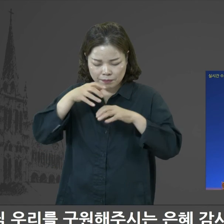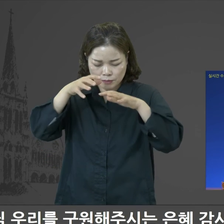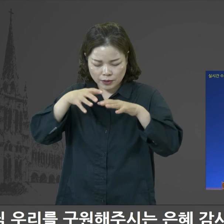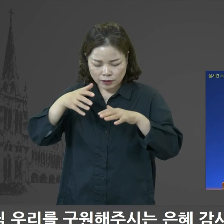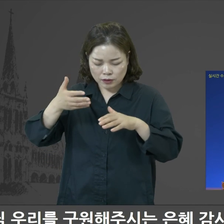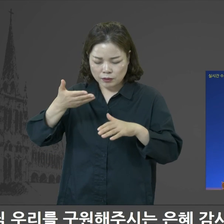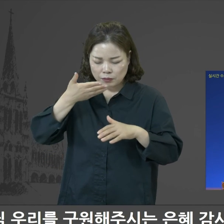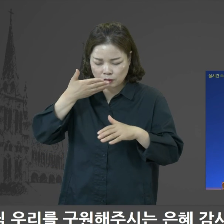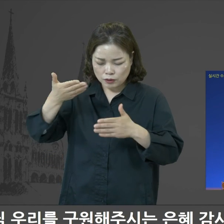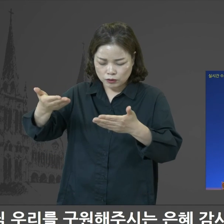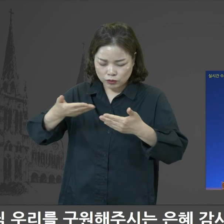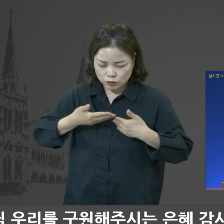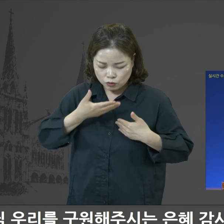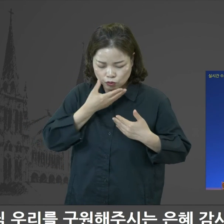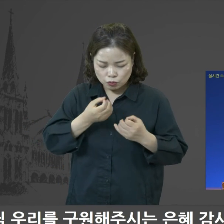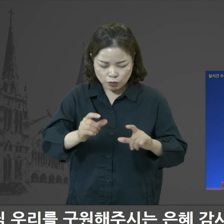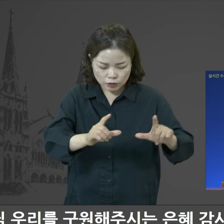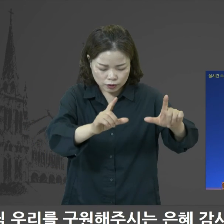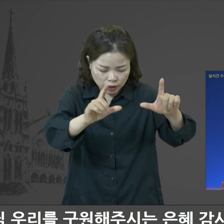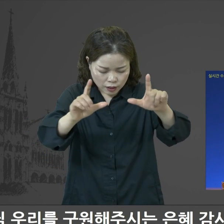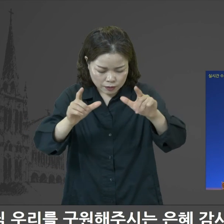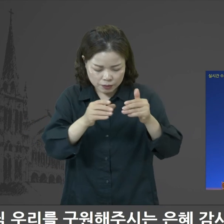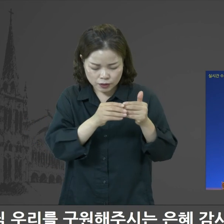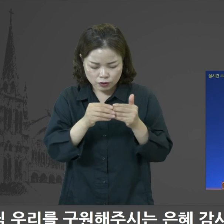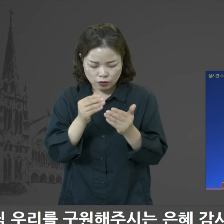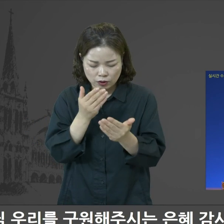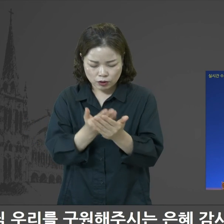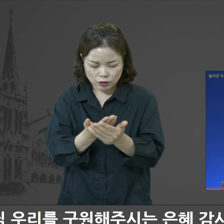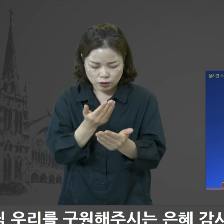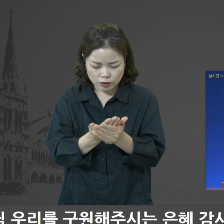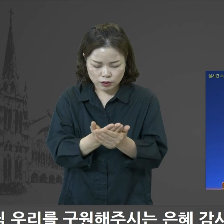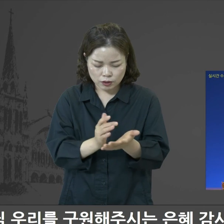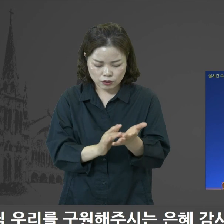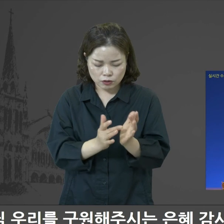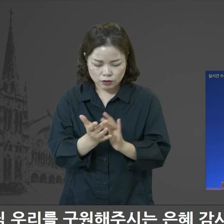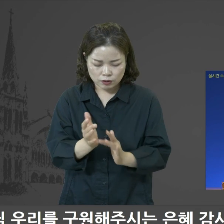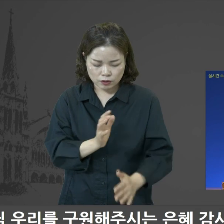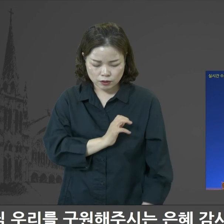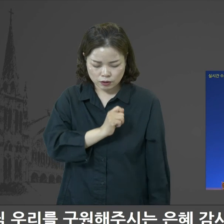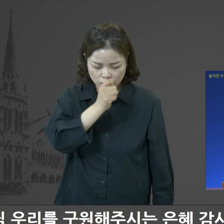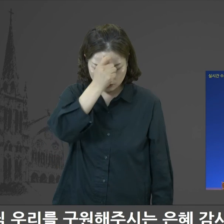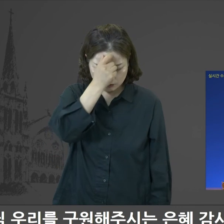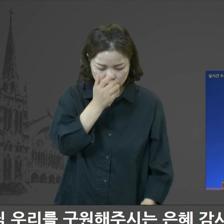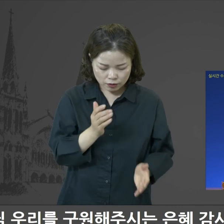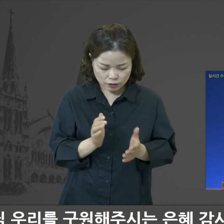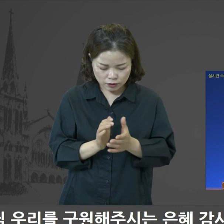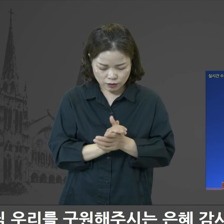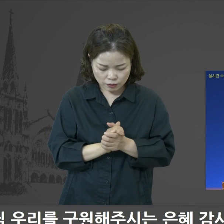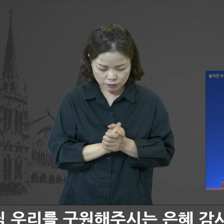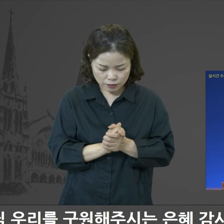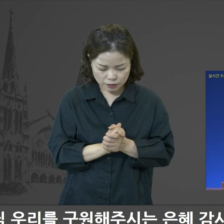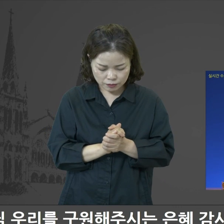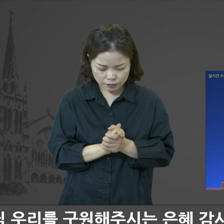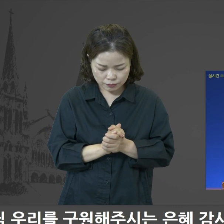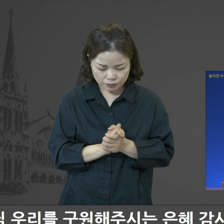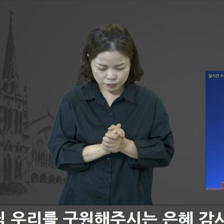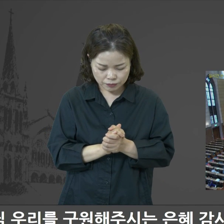받아 마시며 축복의 삶을 살 수 있도록 인도하여 주시옵소서. 예수님의 이름으로 기도하옵나이다.